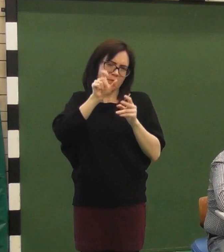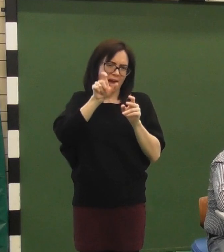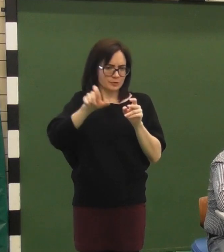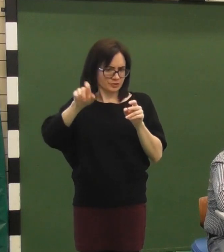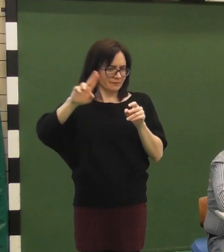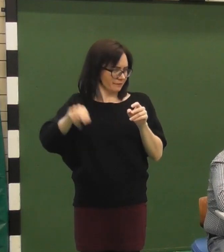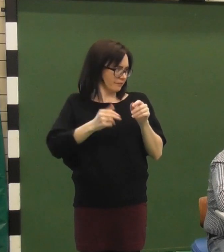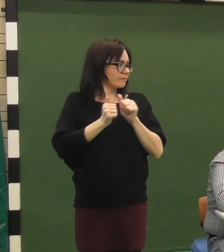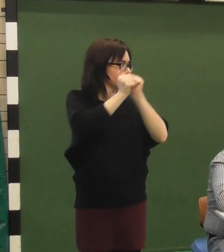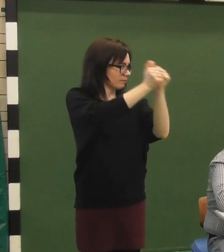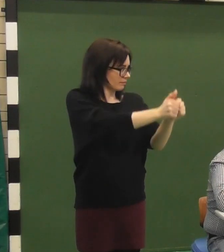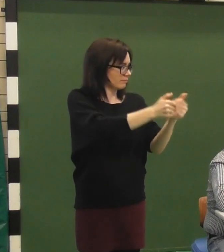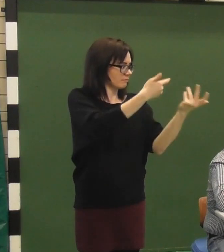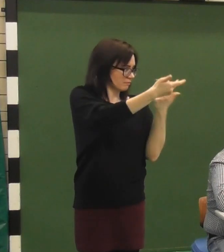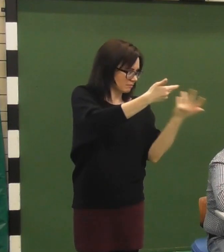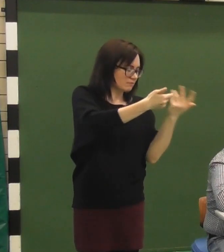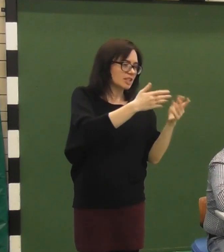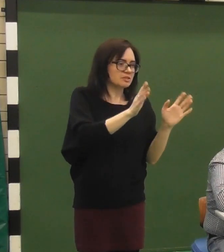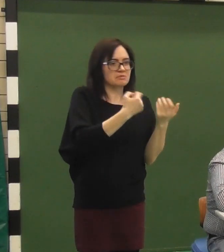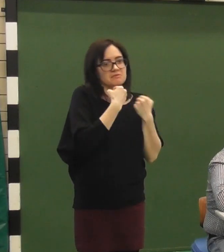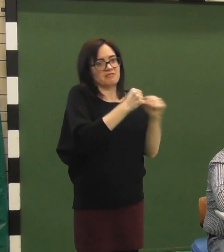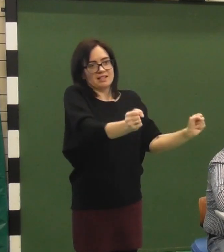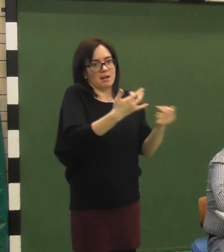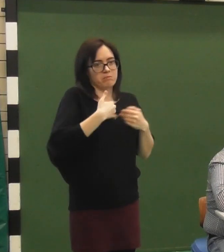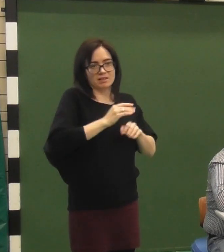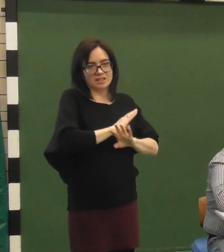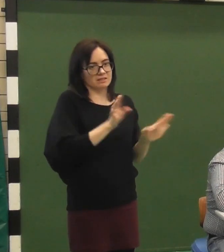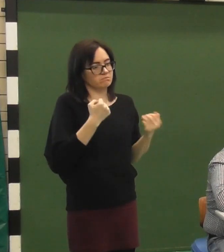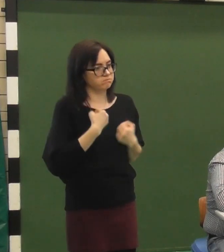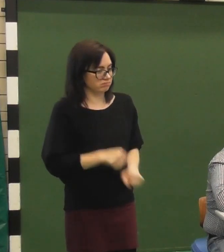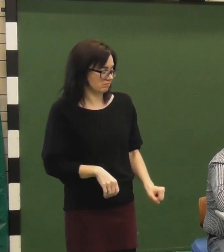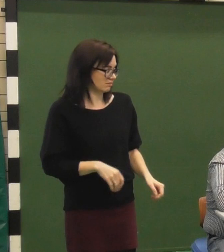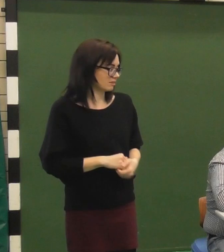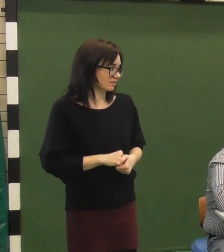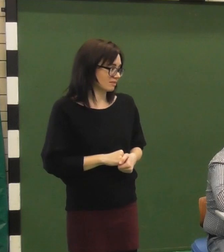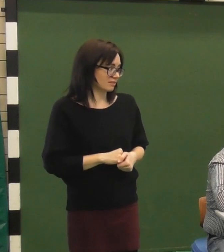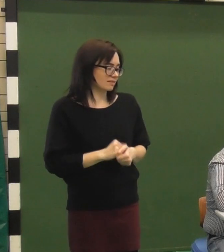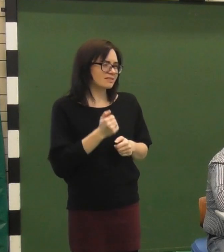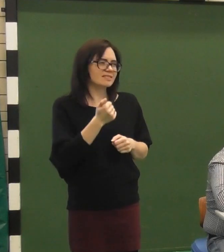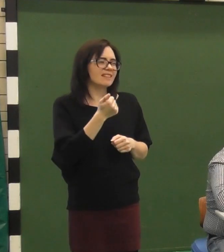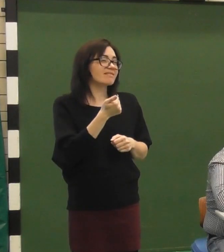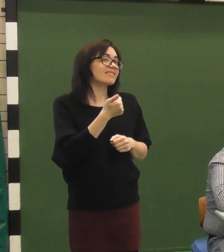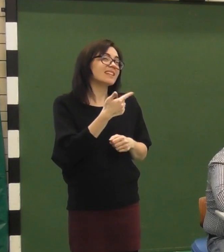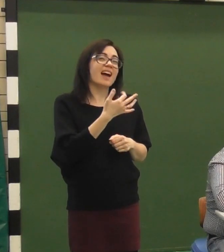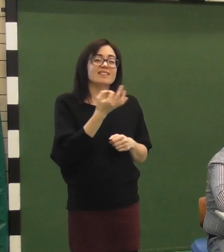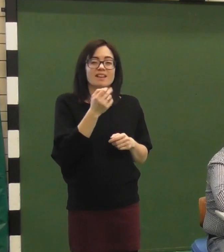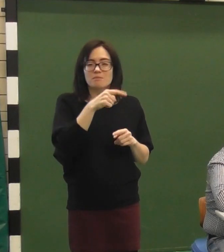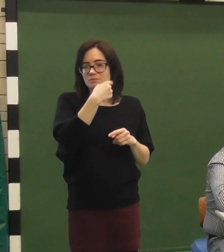és felszabadítottak bennünket. Most néhány nap múlva vége